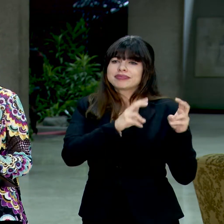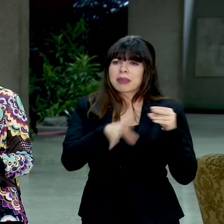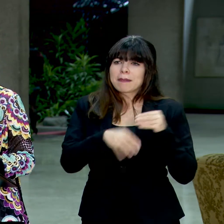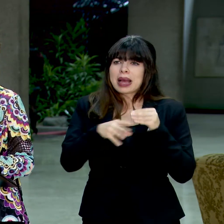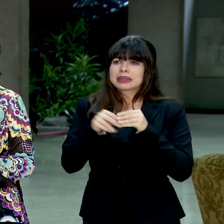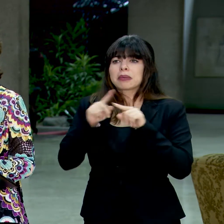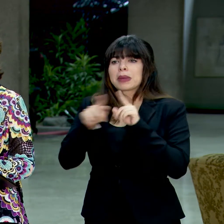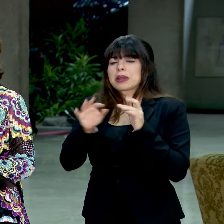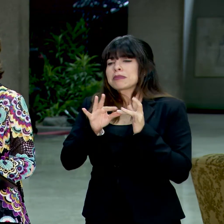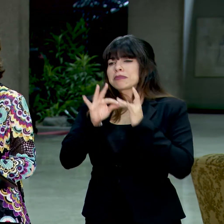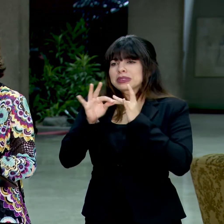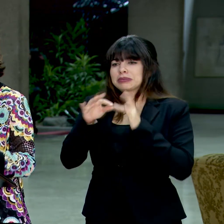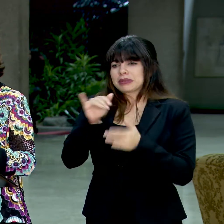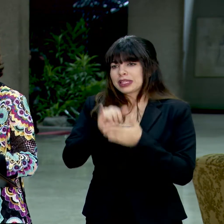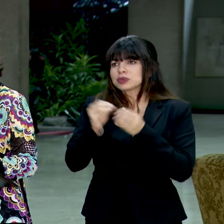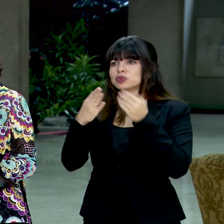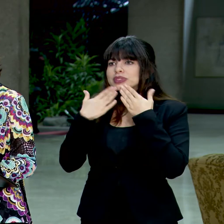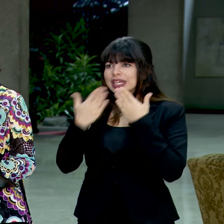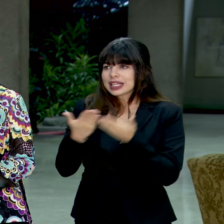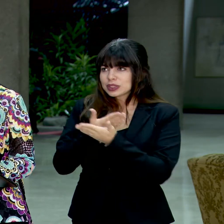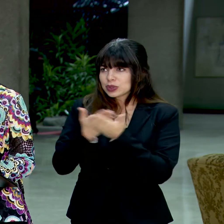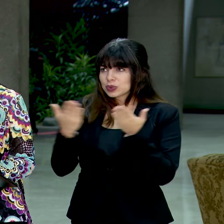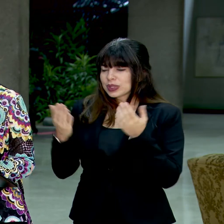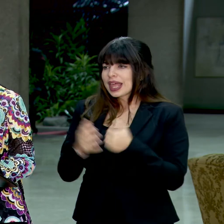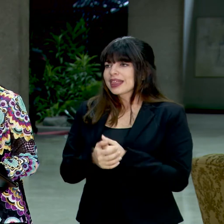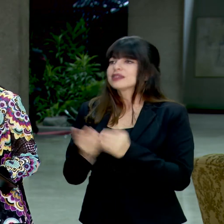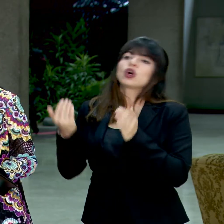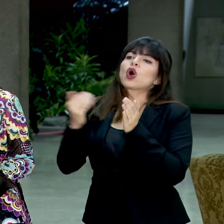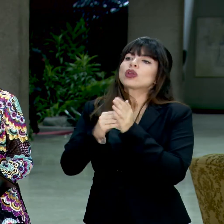más, pero en lo fundamental es eso. Muchas gracias a ustedes,